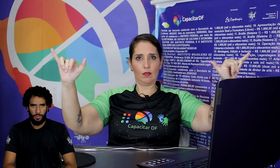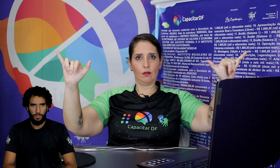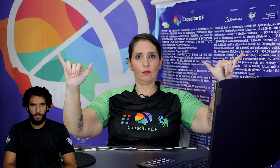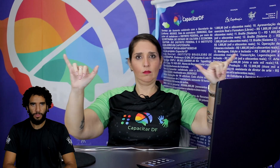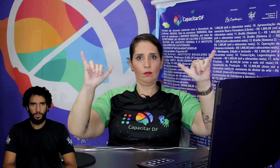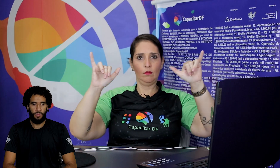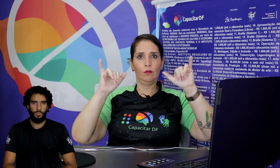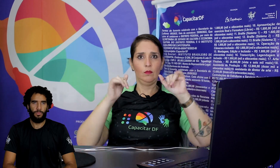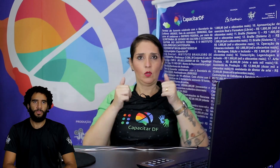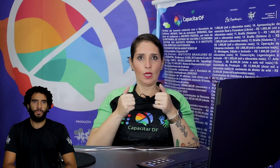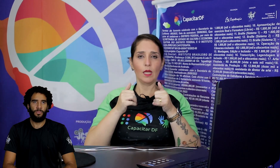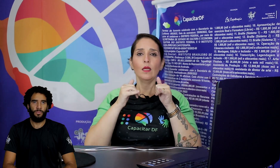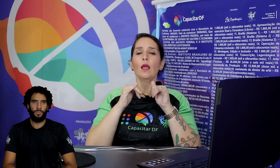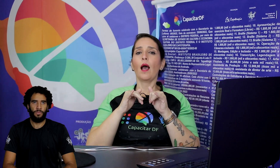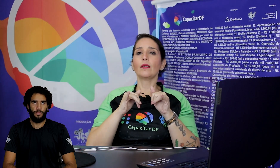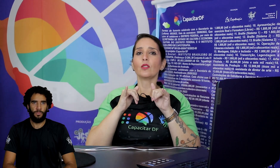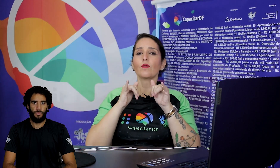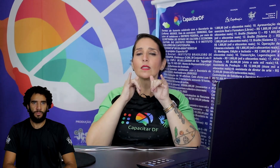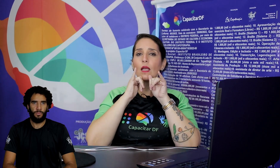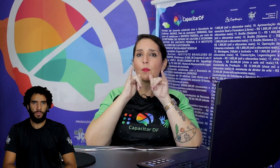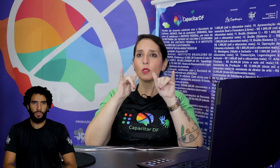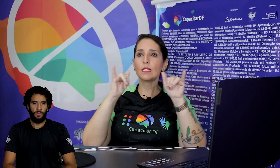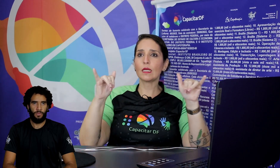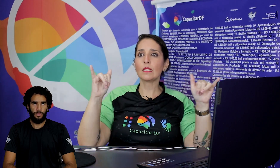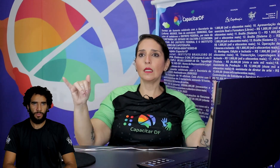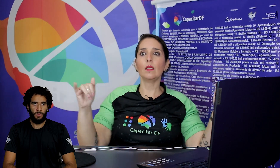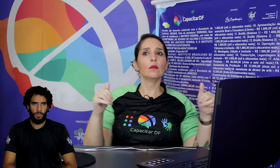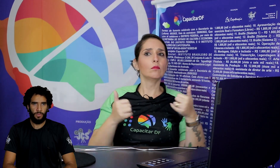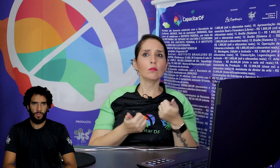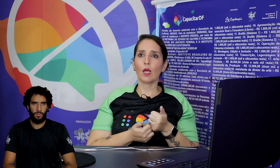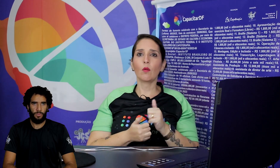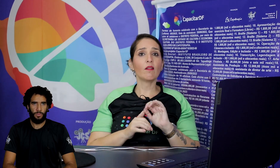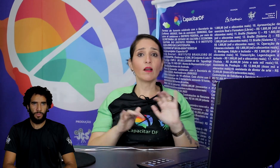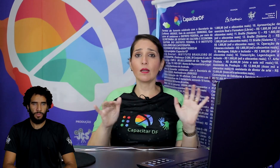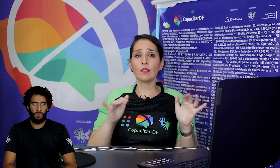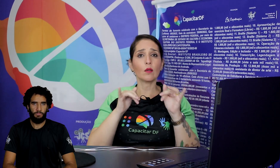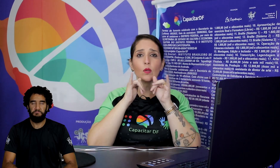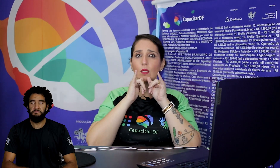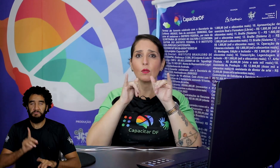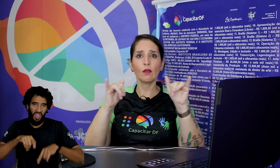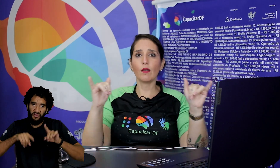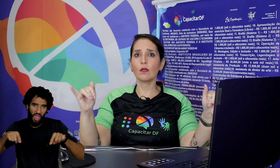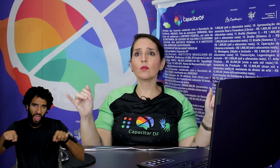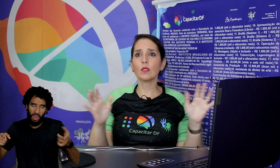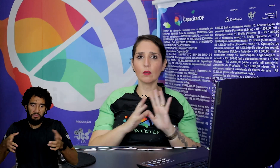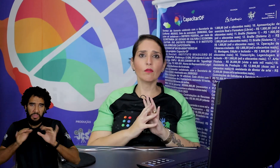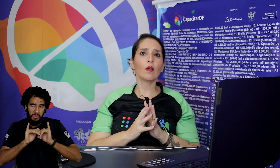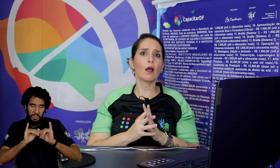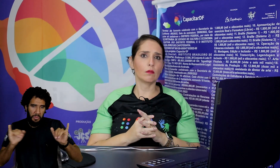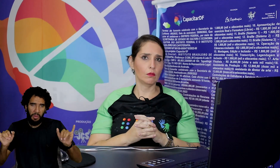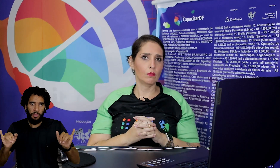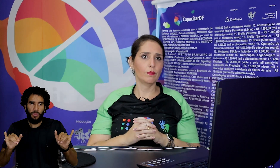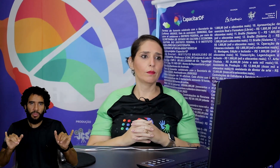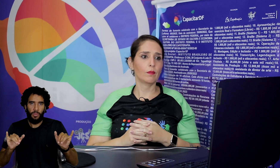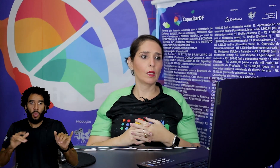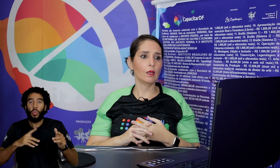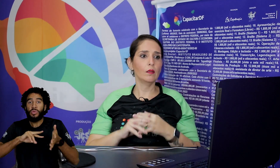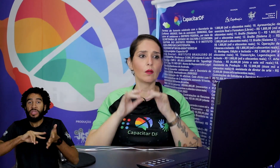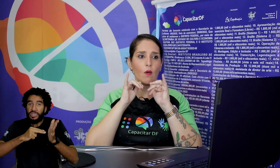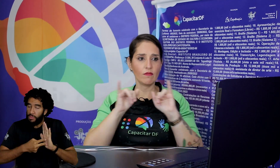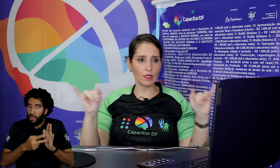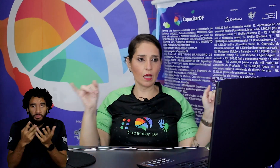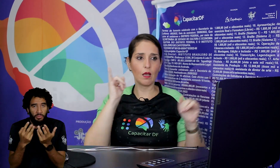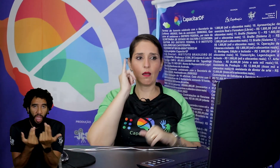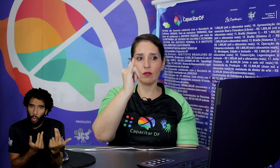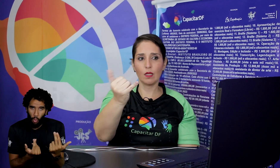avisar. Ok? Aí tem gente que fala assim, pode ser assim? É uma variação que não interfere no significado. Ok?